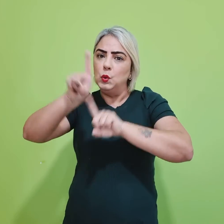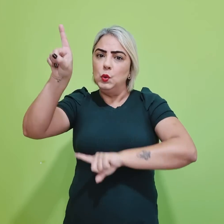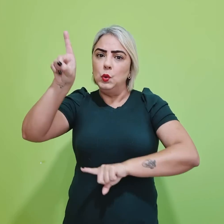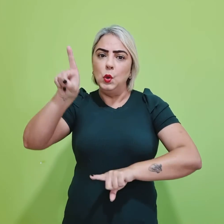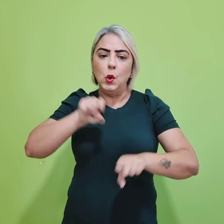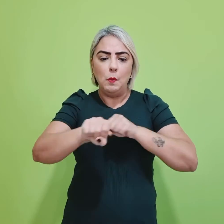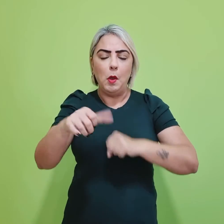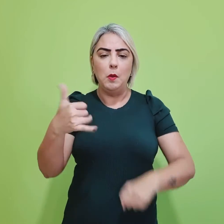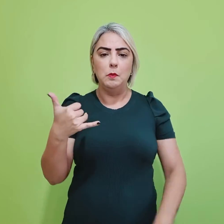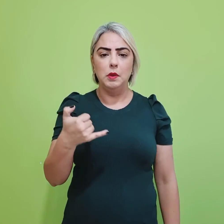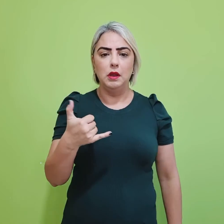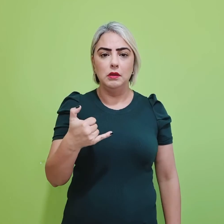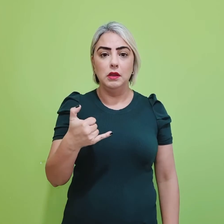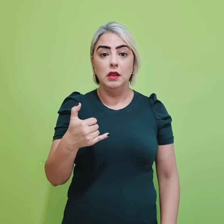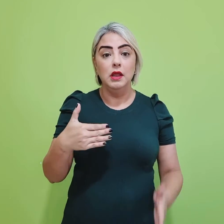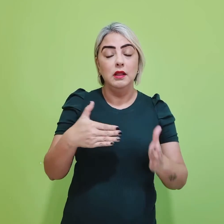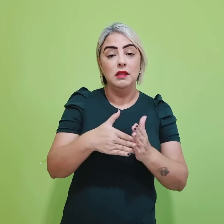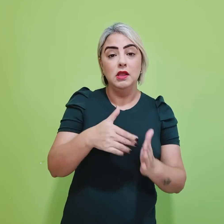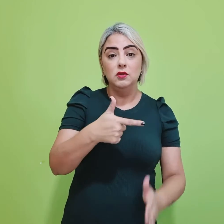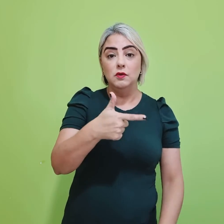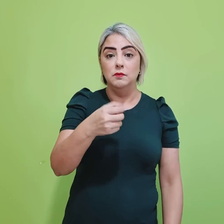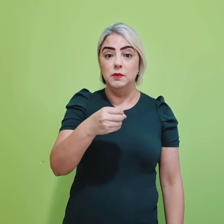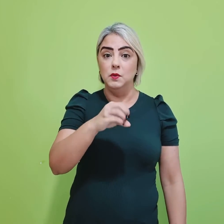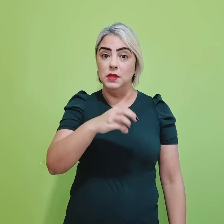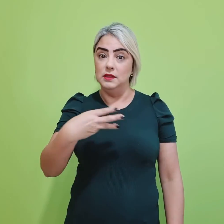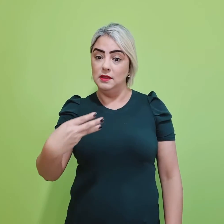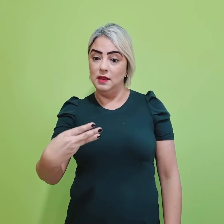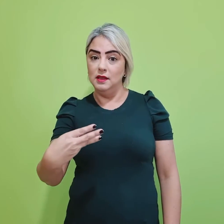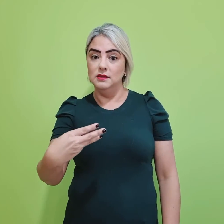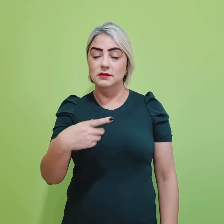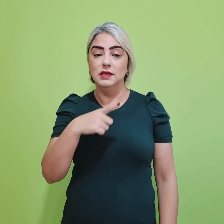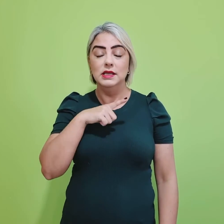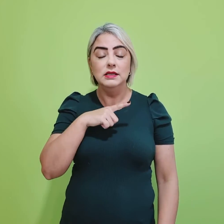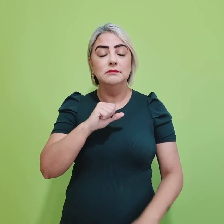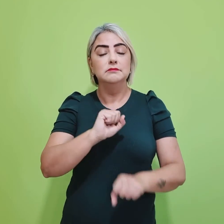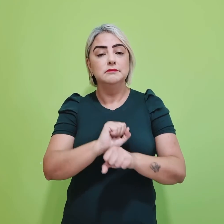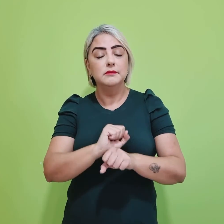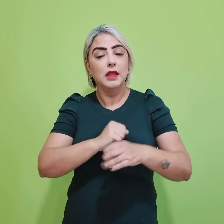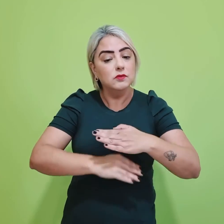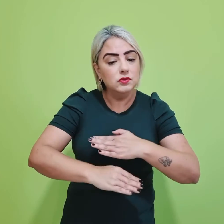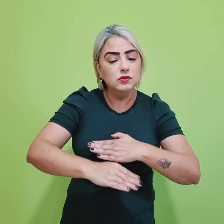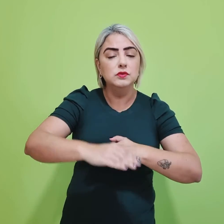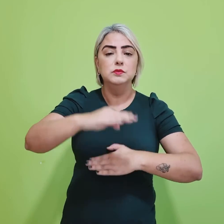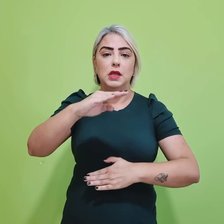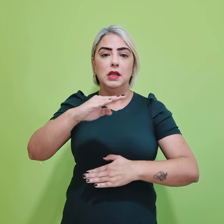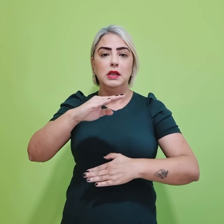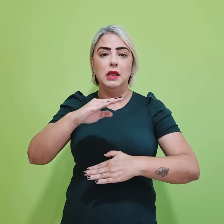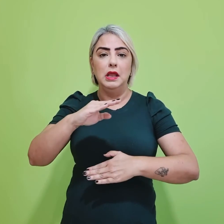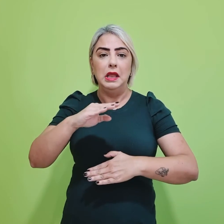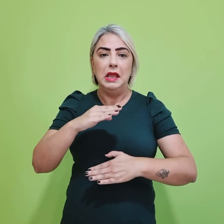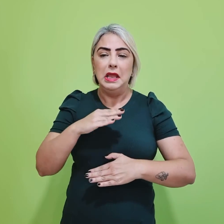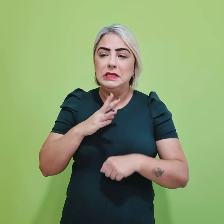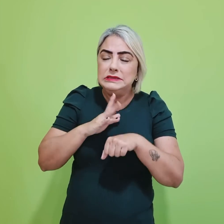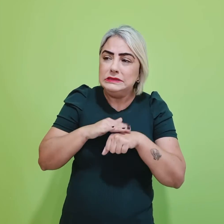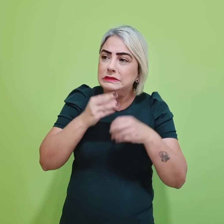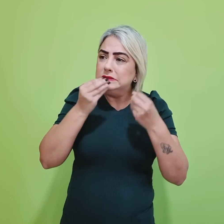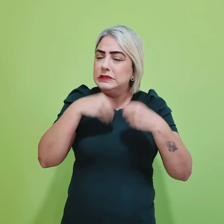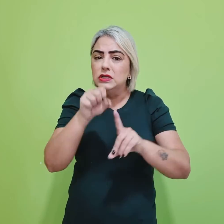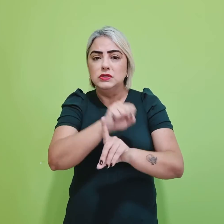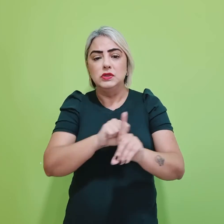armas de fogo desde 2003 e estava superando essa doença social,